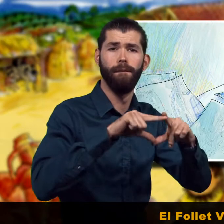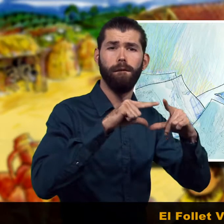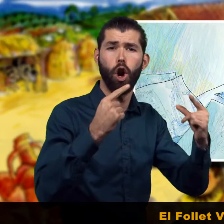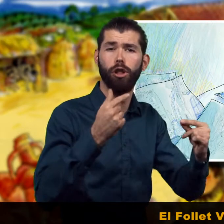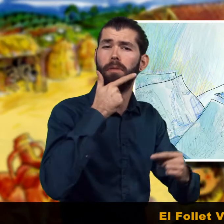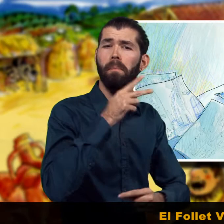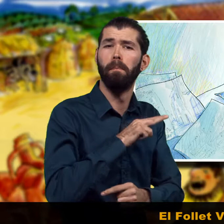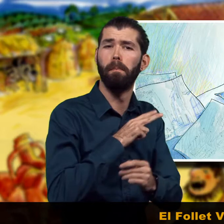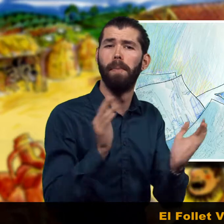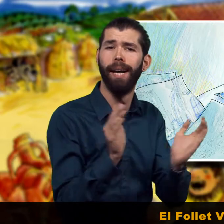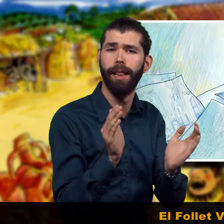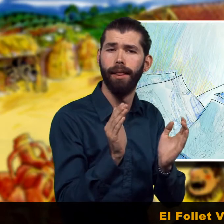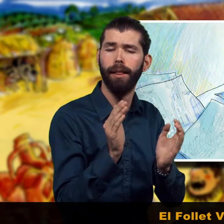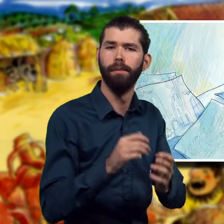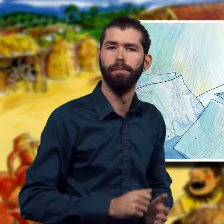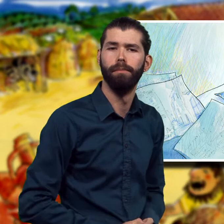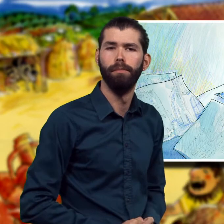El follet verdet.